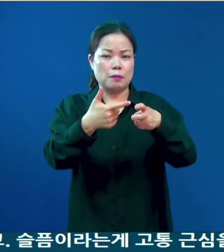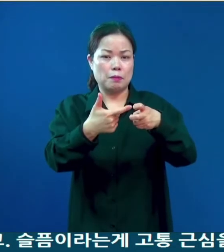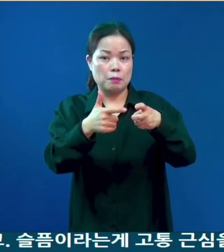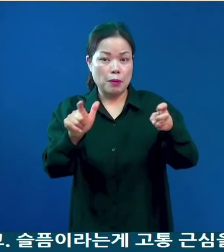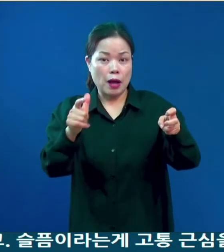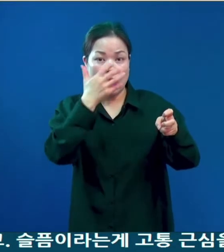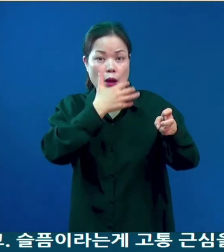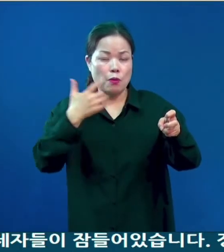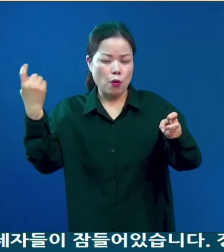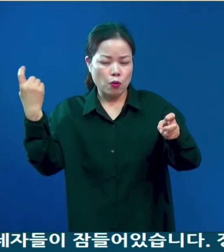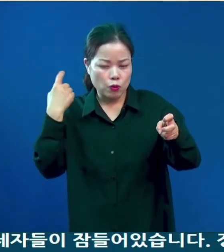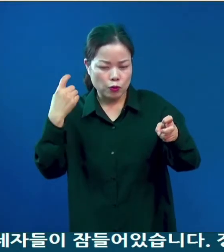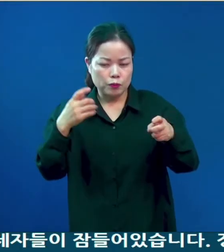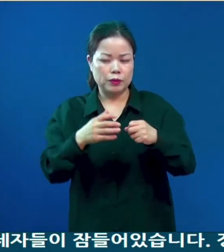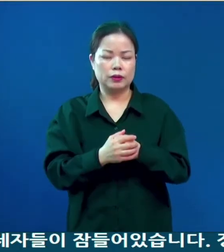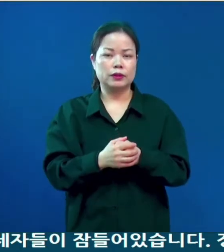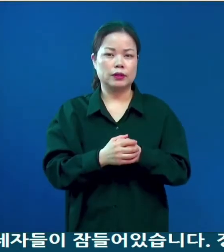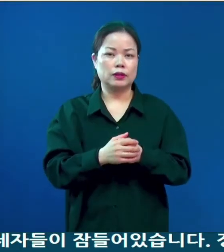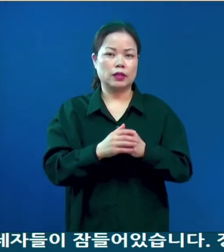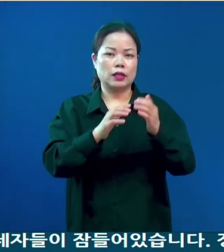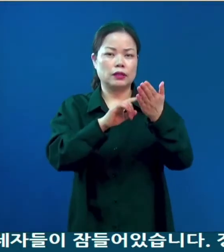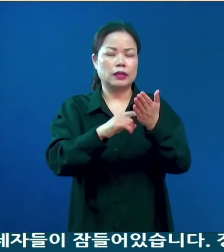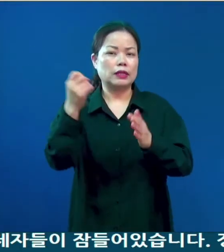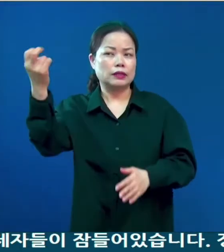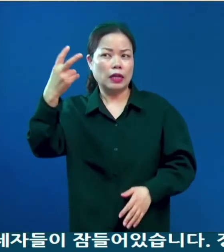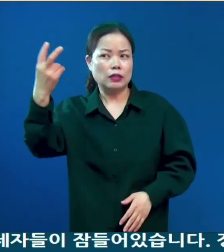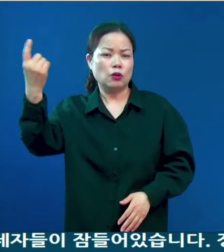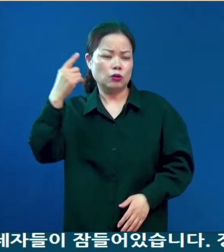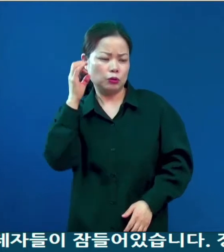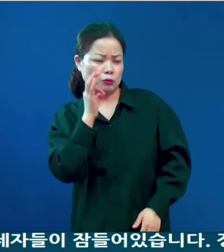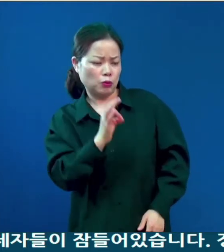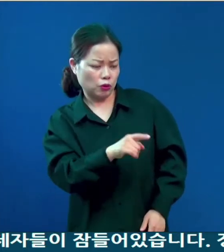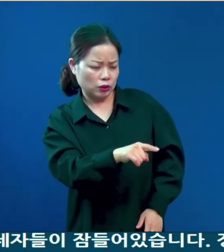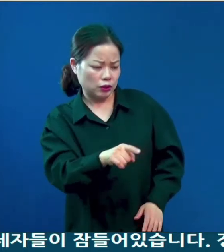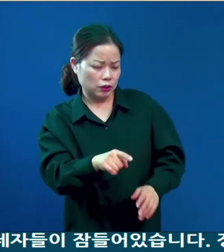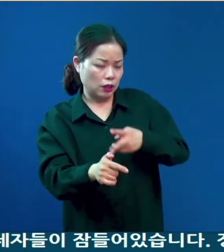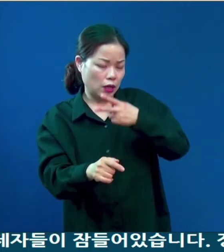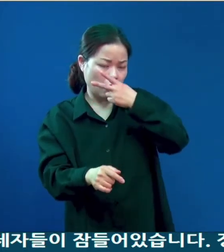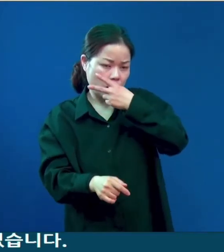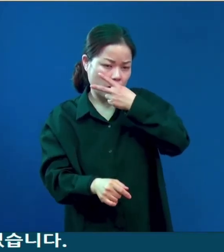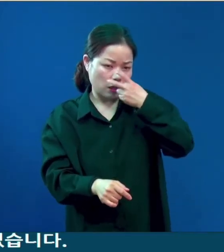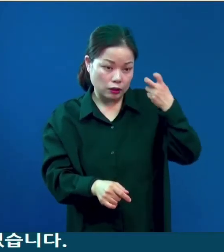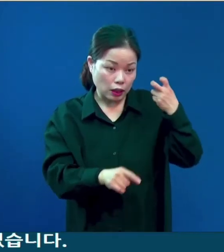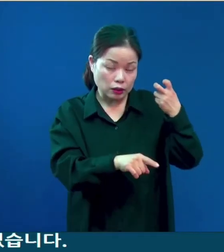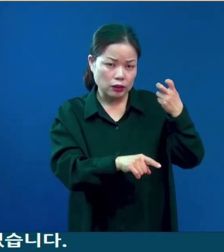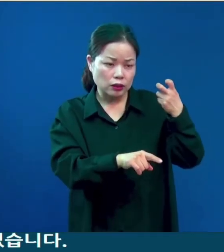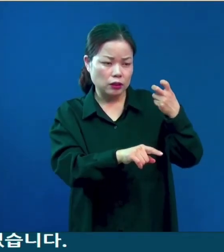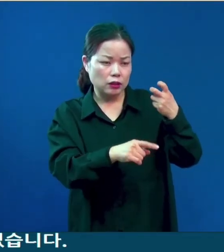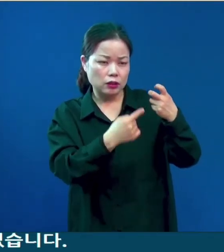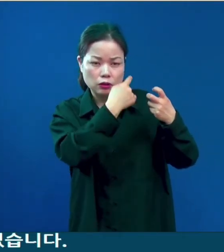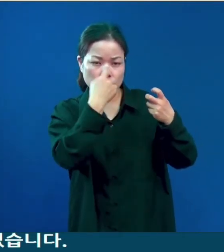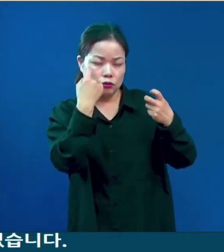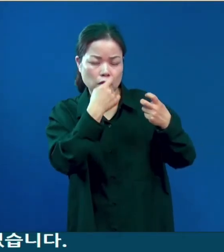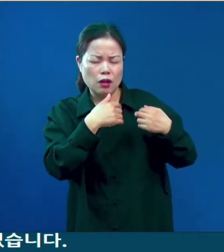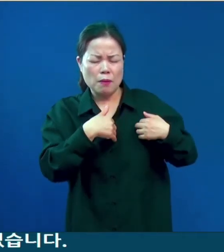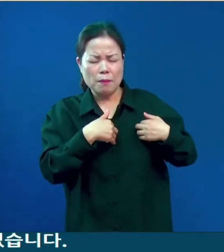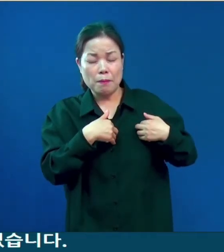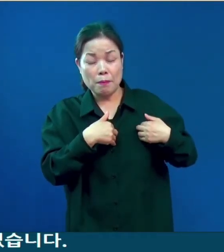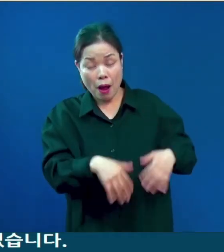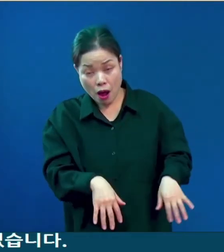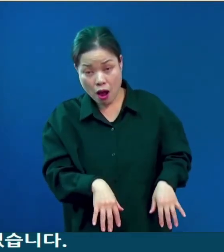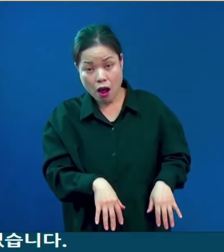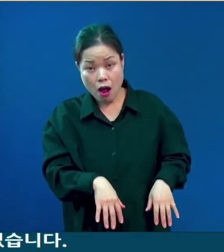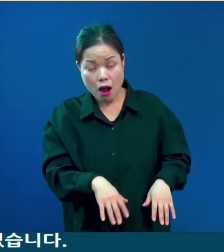이렇게 말씀하십니다. 제가 읽어드리면, 다시 오사 보신즉 그들이 자니 이는 그들의 눈이 심히